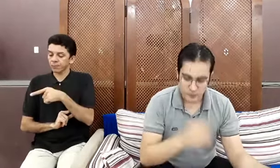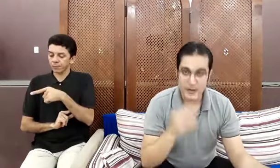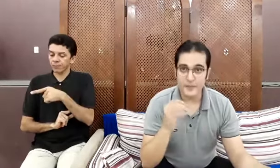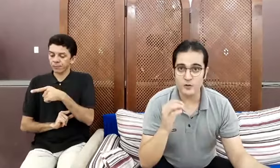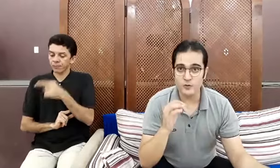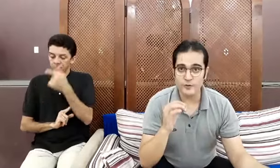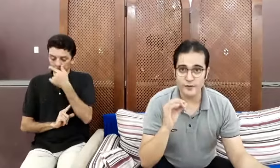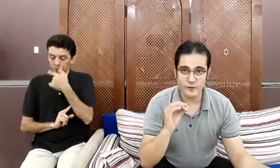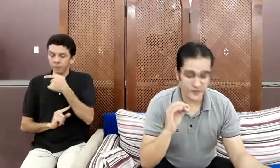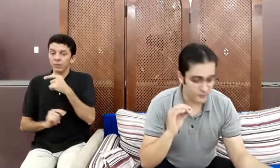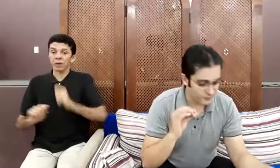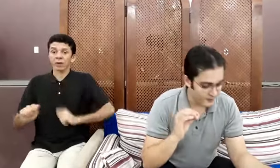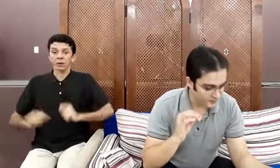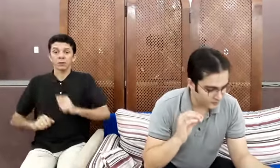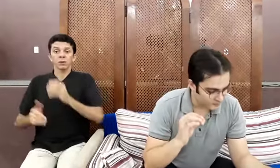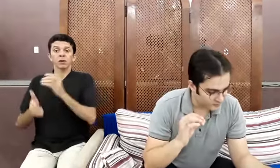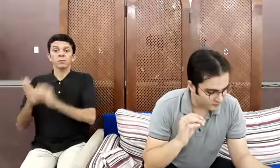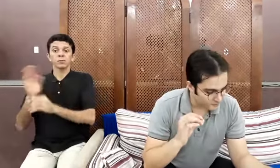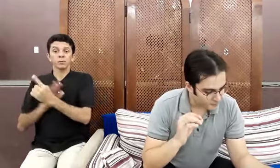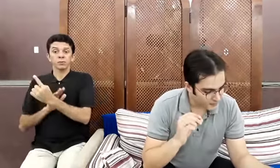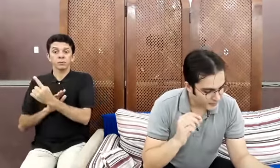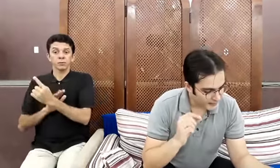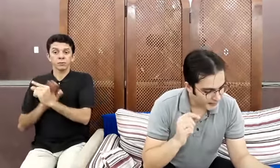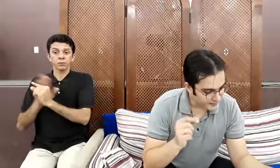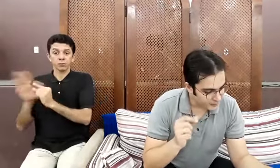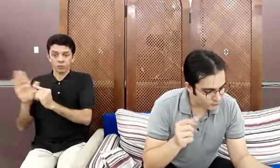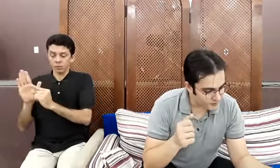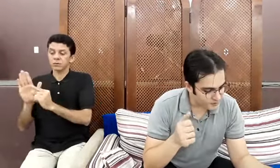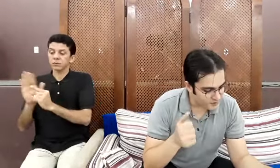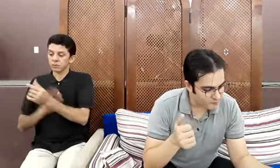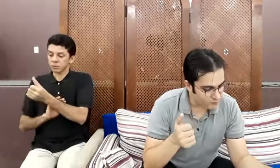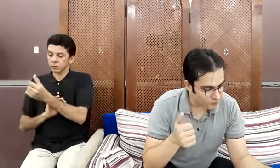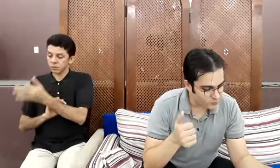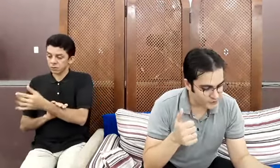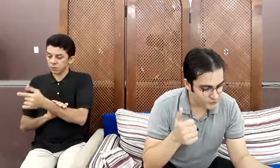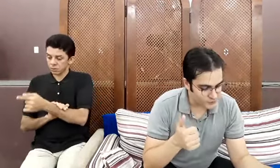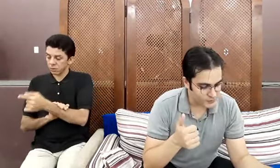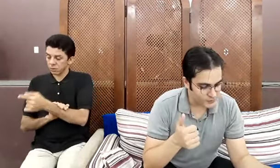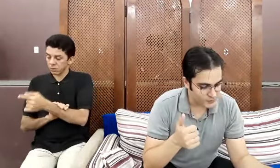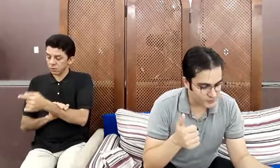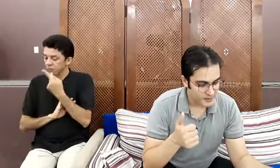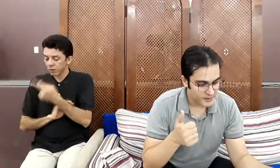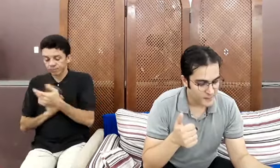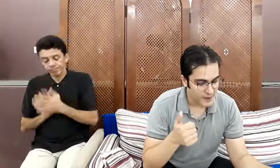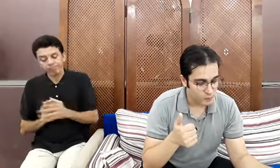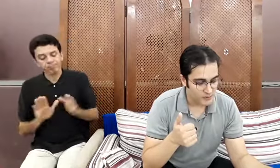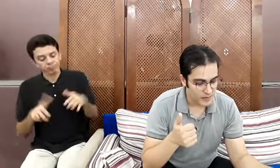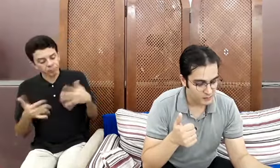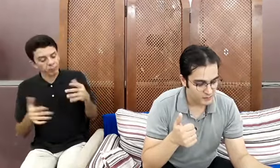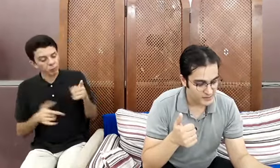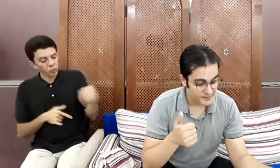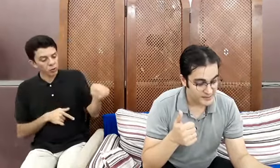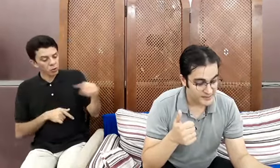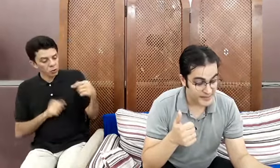Atos capítulo 1, do verso 6 ao 7, diz assim: Então os que estavam com Jesus lhe perguntaram: